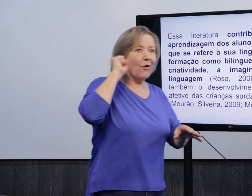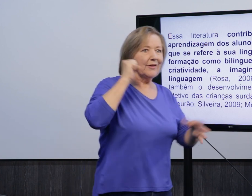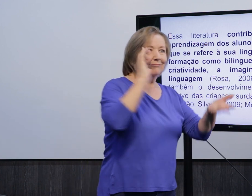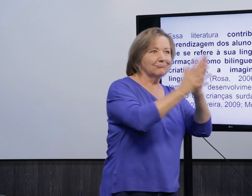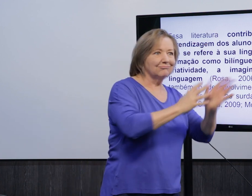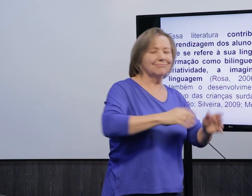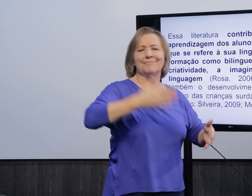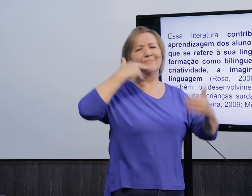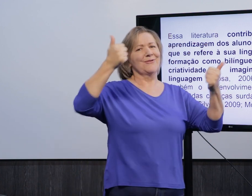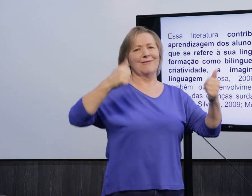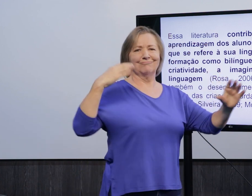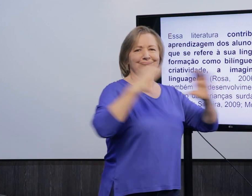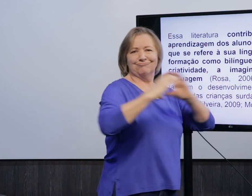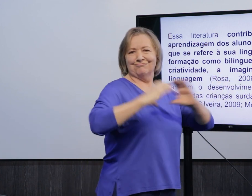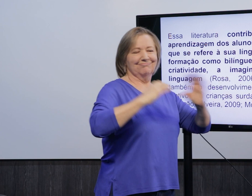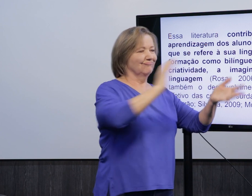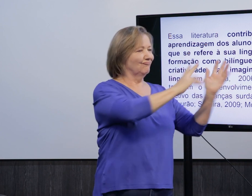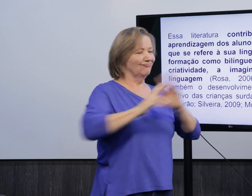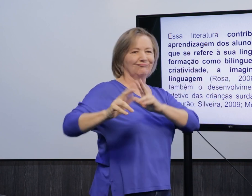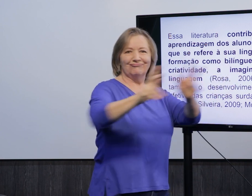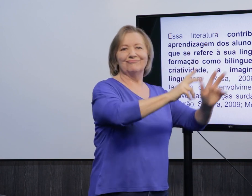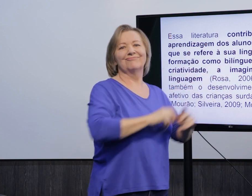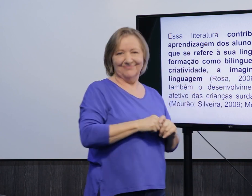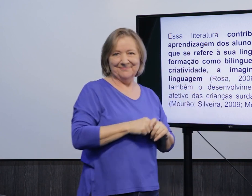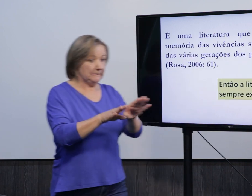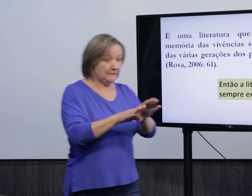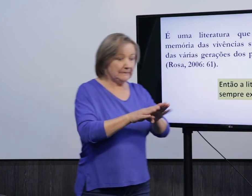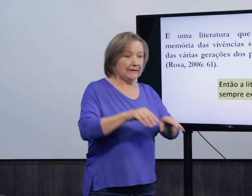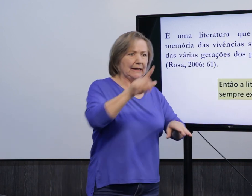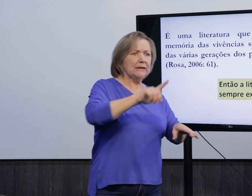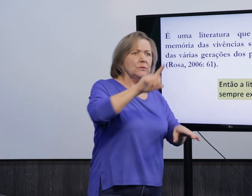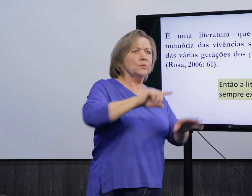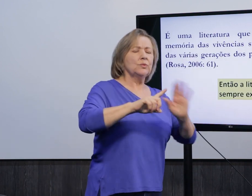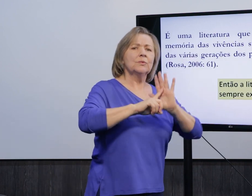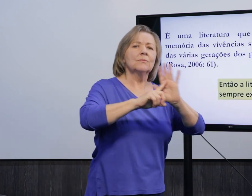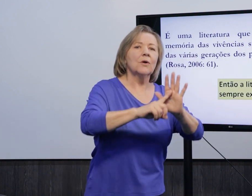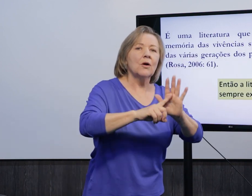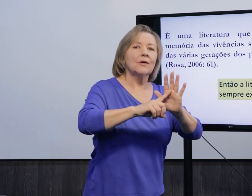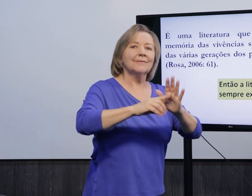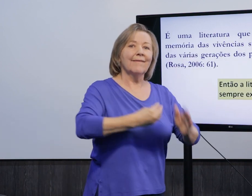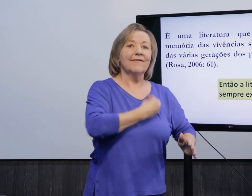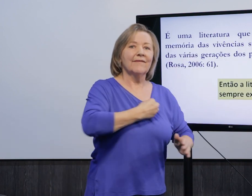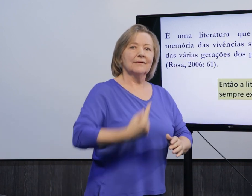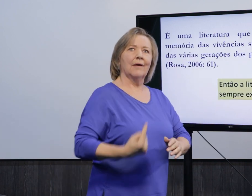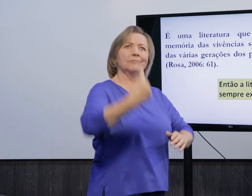ouvinte sabe língua de sinais é melhor ainda porque também consegue interagir com o surdo também é literatura